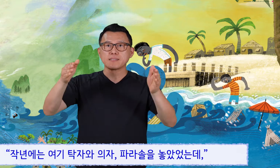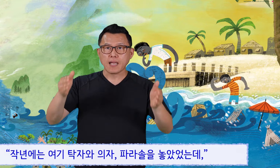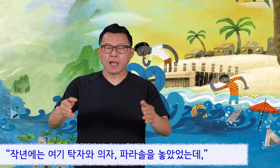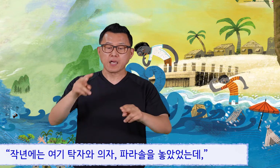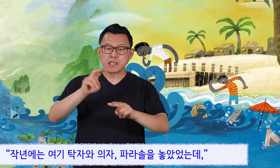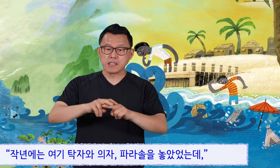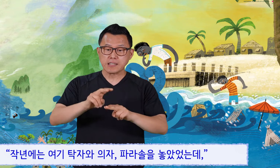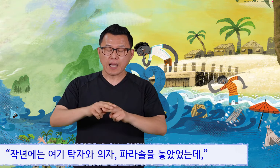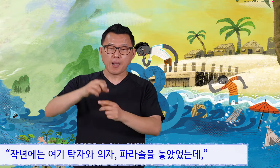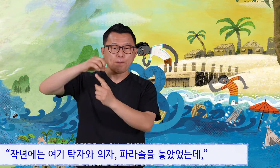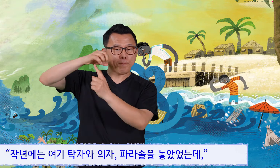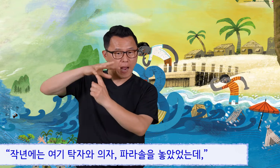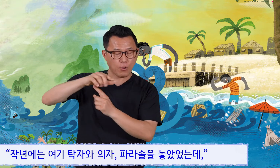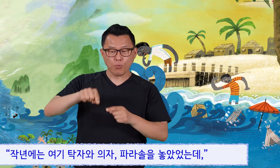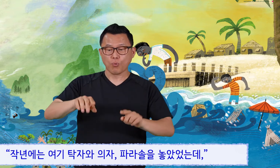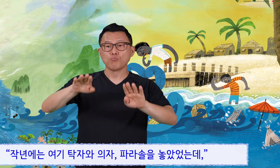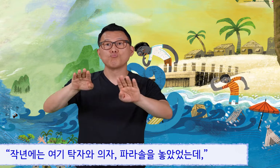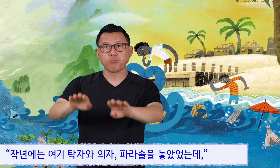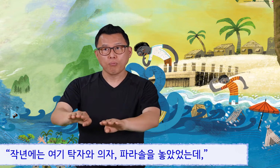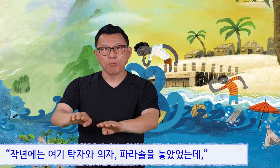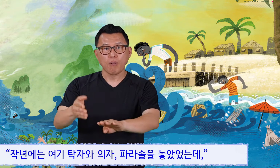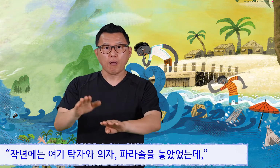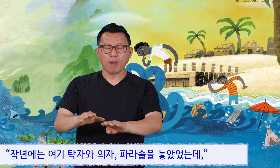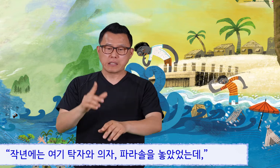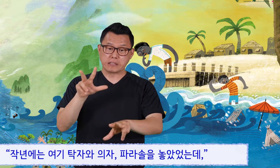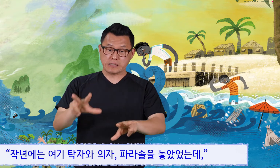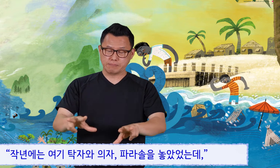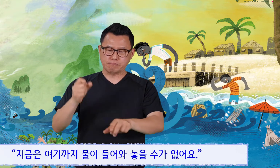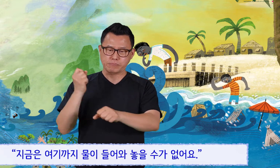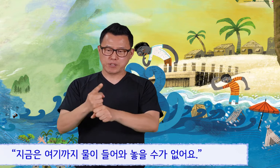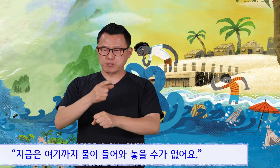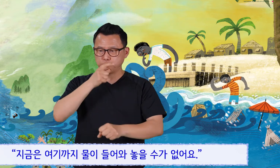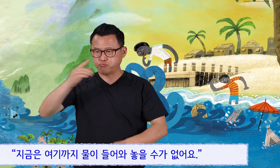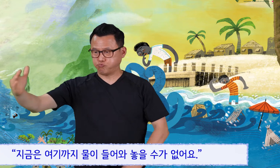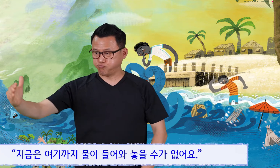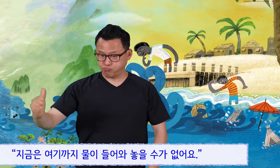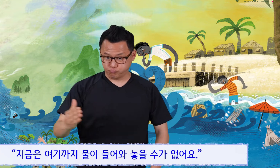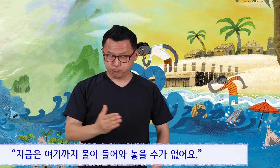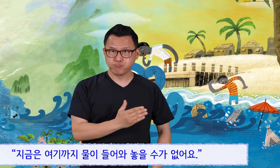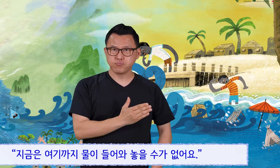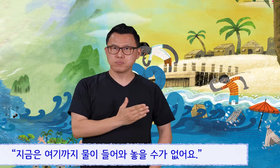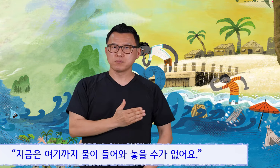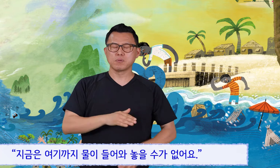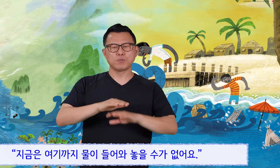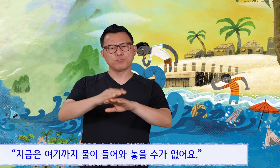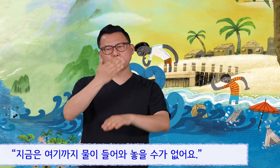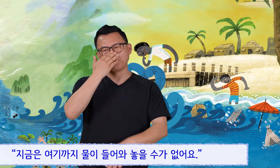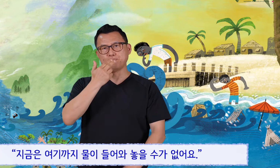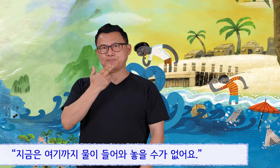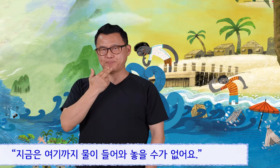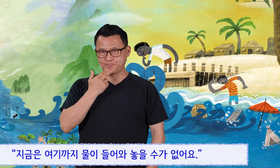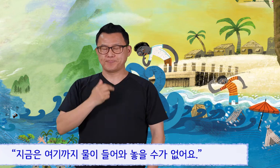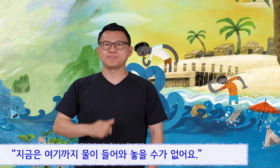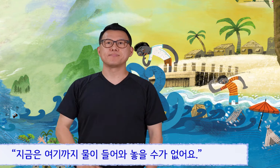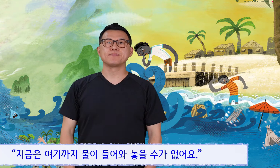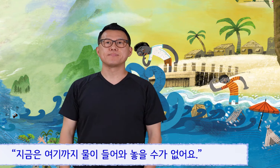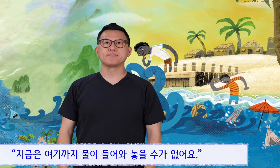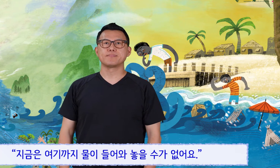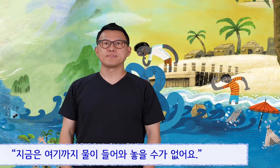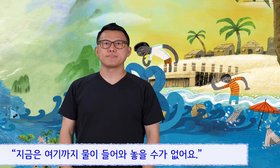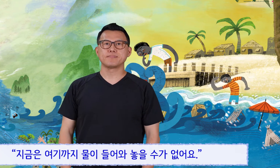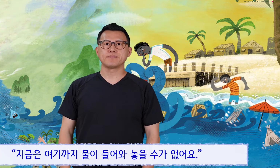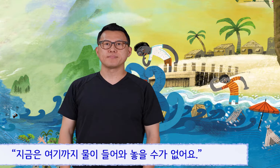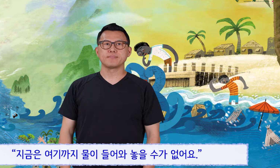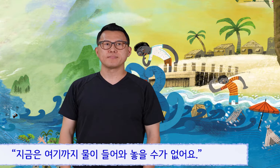작년에는 여기 탁자와 의자, 파라솔을 놓았었는데 지금은 여기까지 물이 들어와 놓을 수가